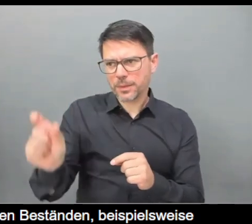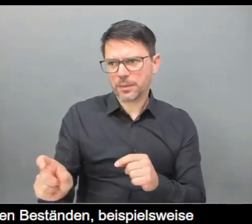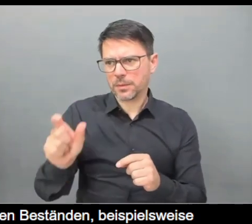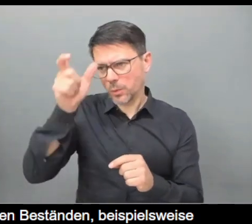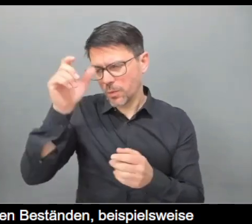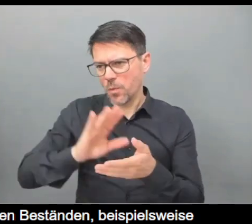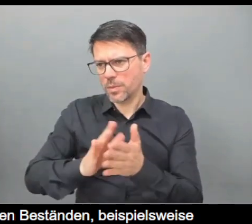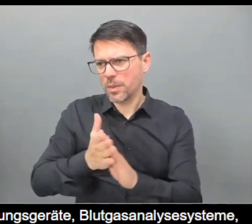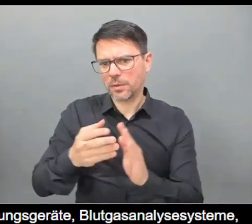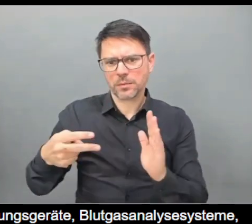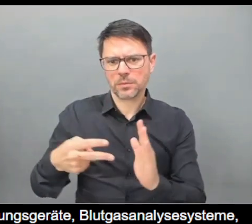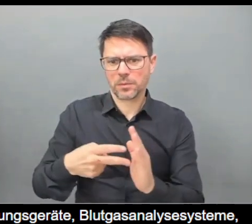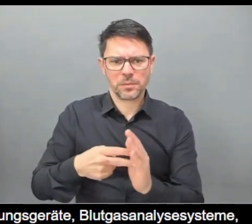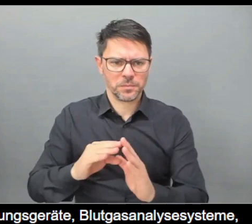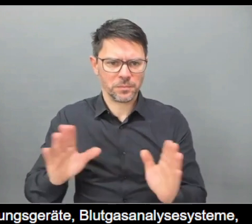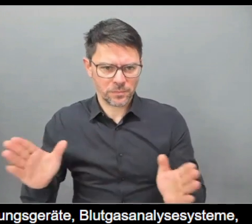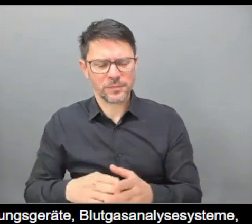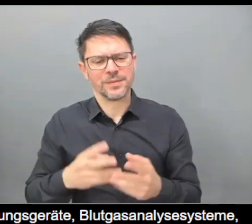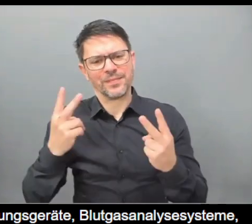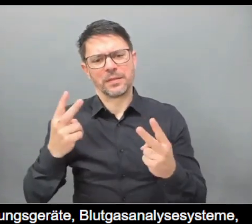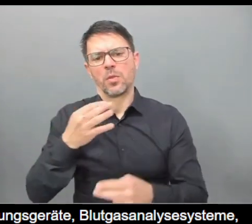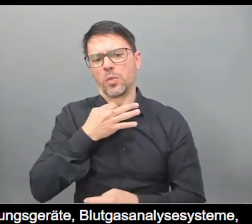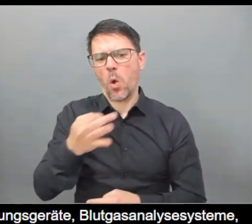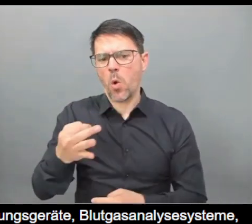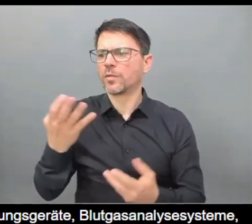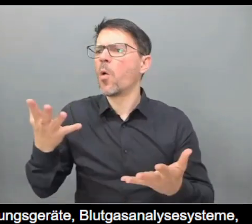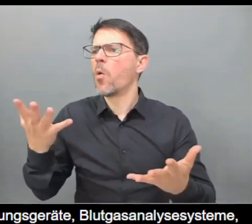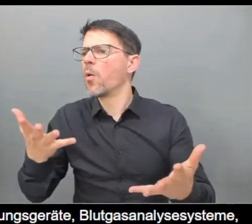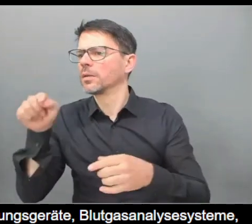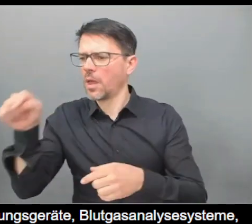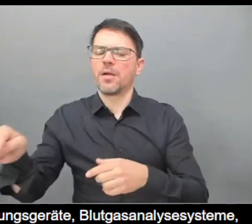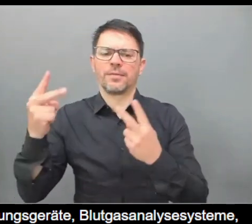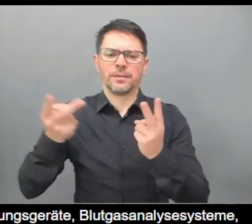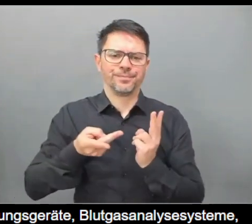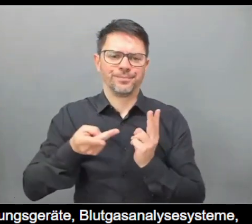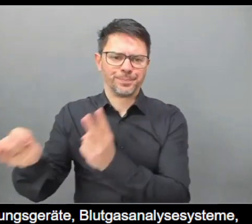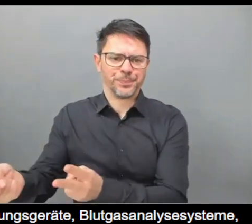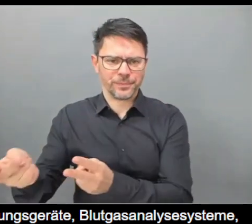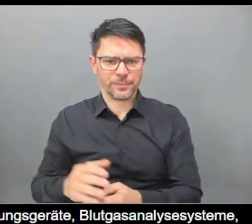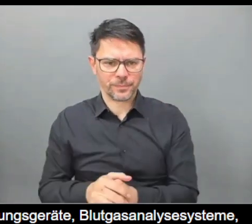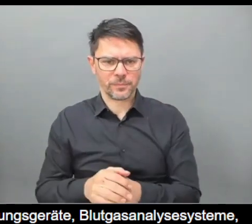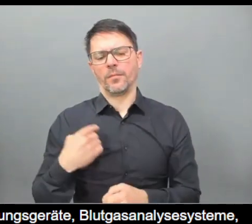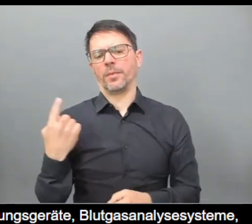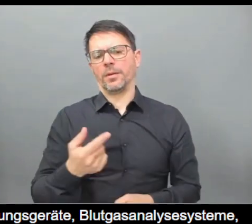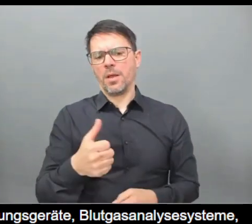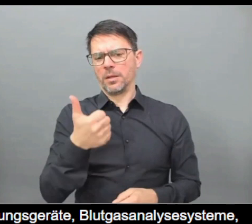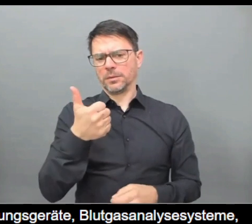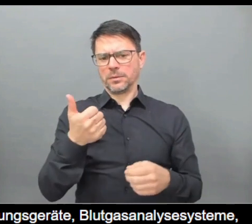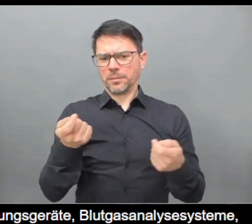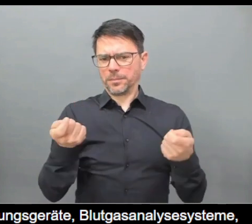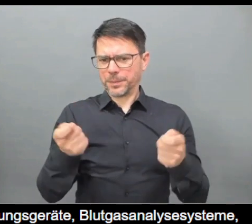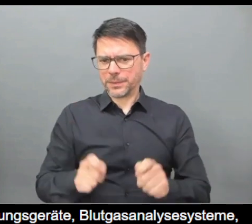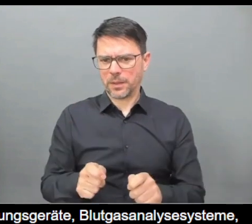Die Staatsregierung sorgt für die Erleichterung bei nicht-kommerziellen Veranstaltungen von ehrenamtlich tätigen